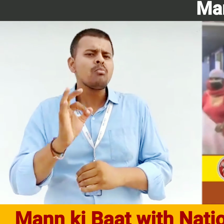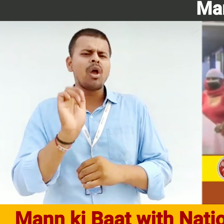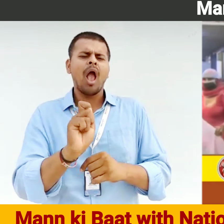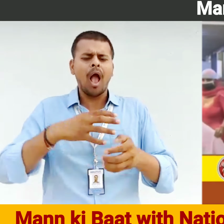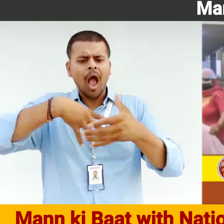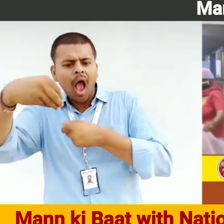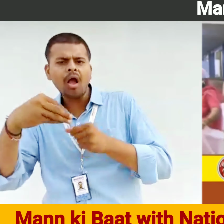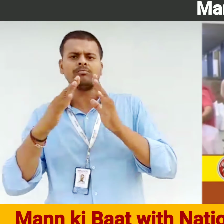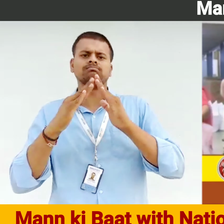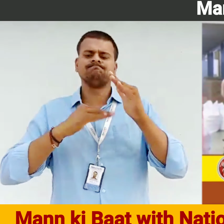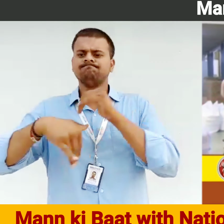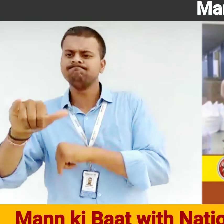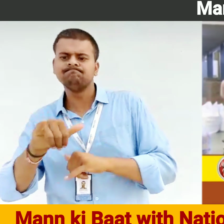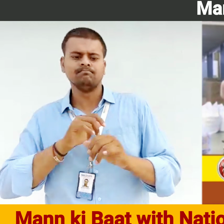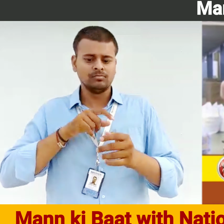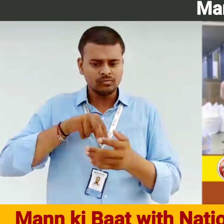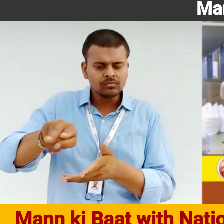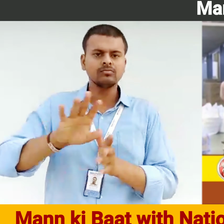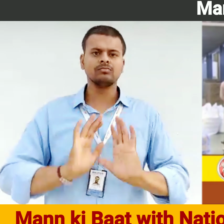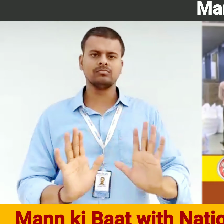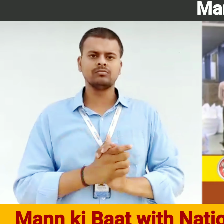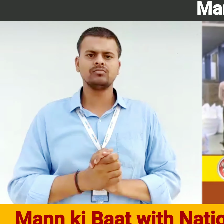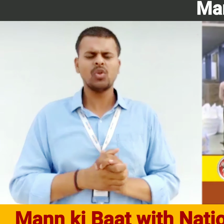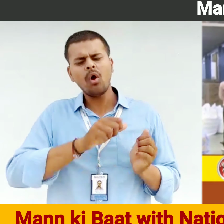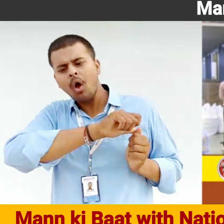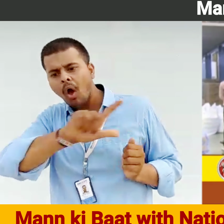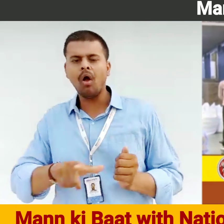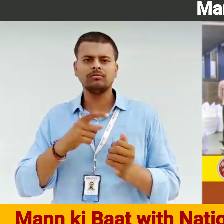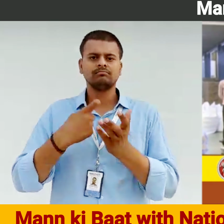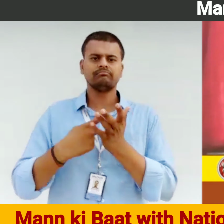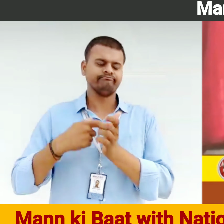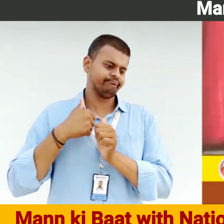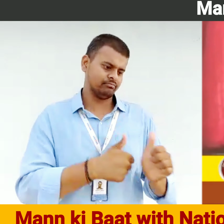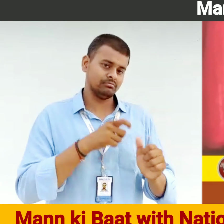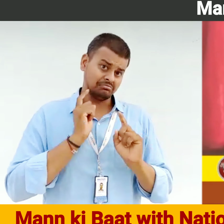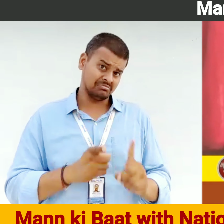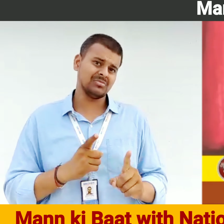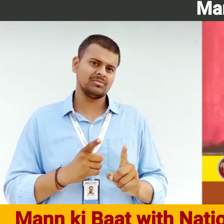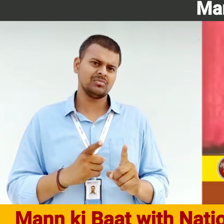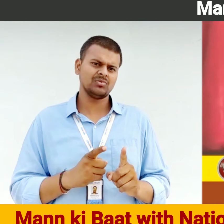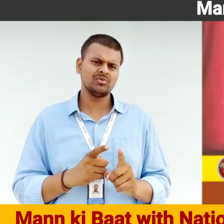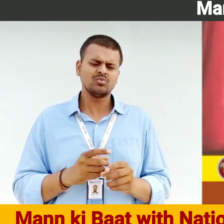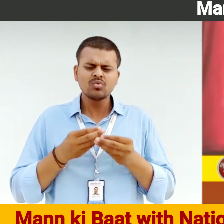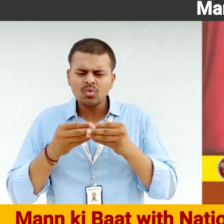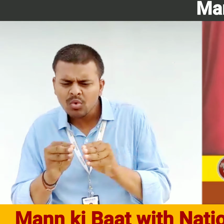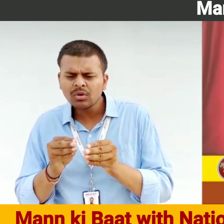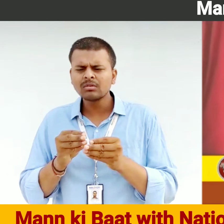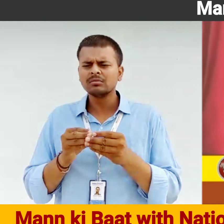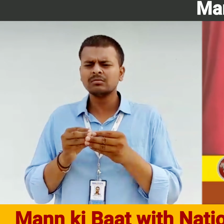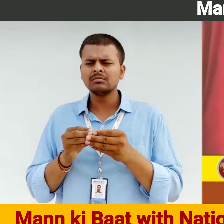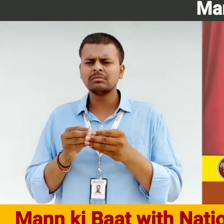में रहना हो, ये सारी बातों का पालन, उसमें जरा भी ढिलाई नहीं बरतनी